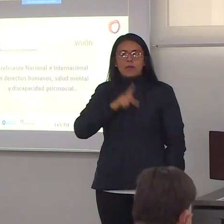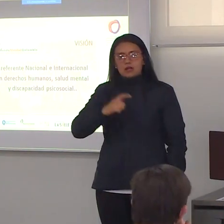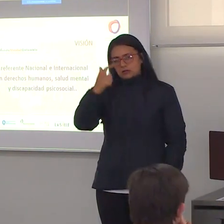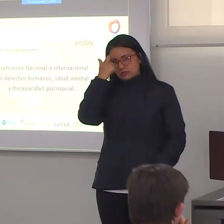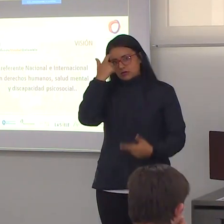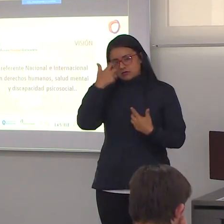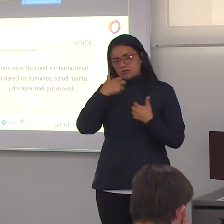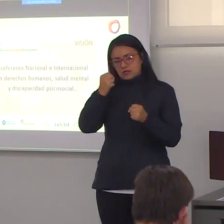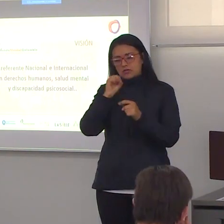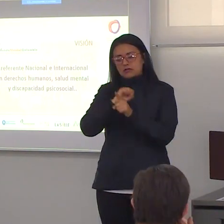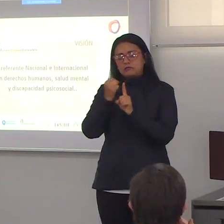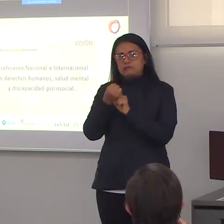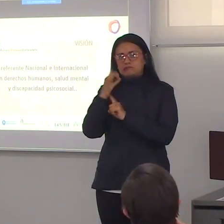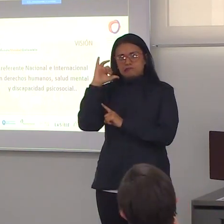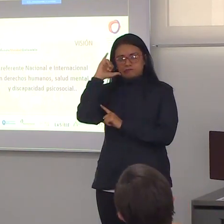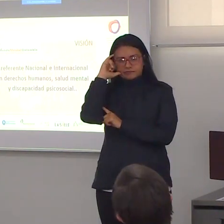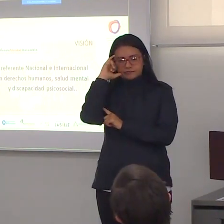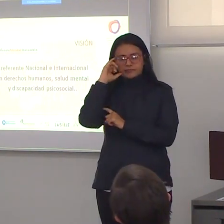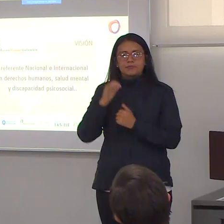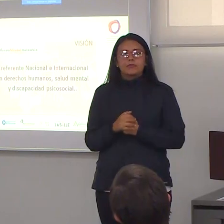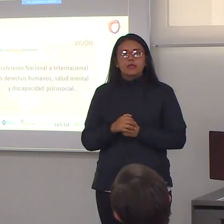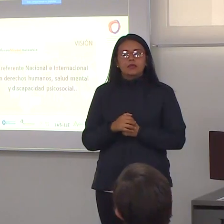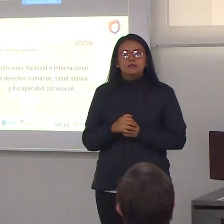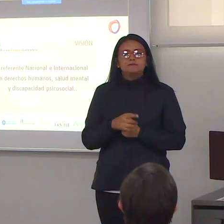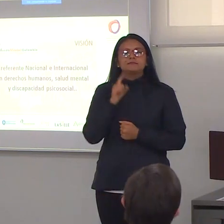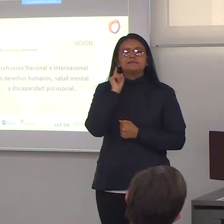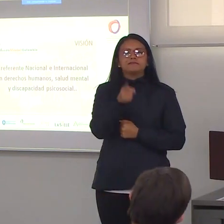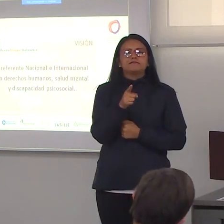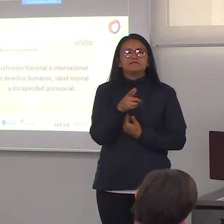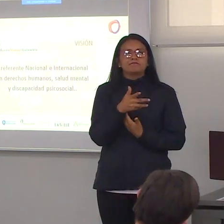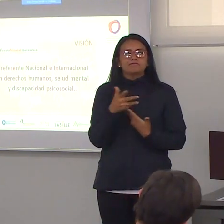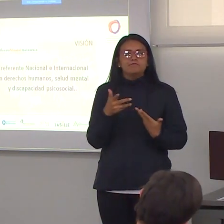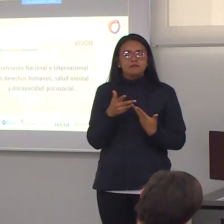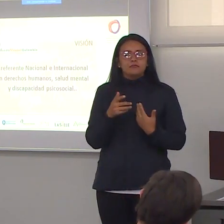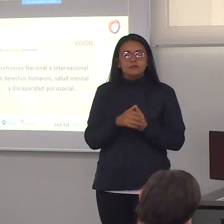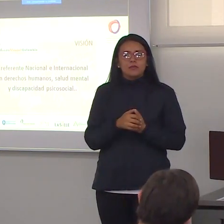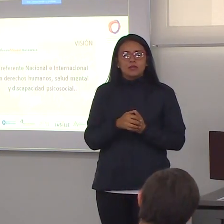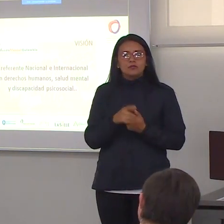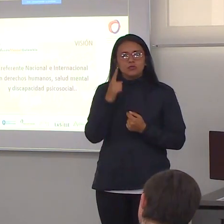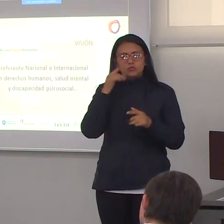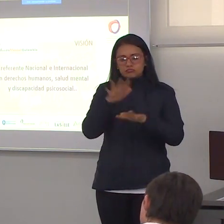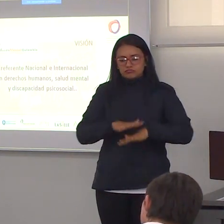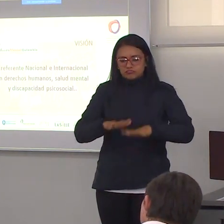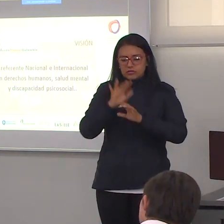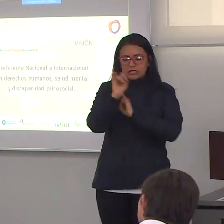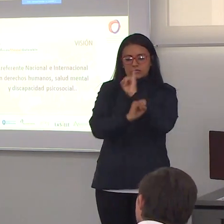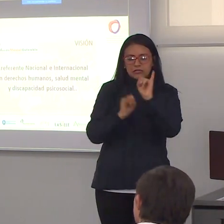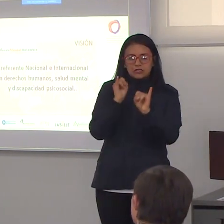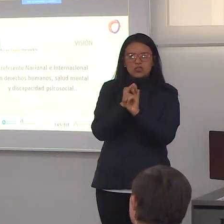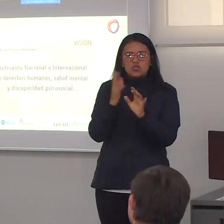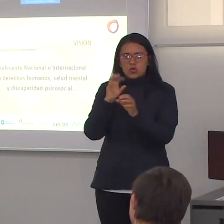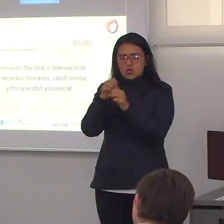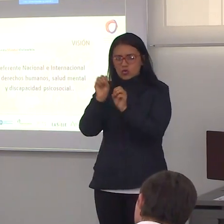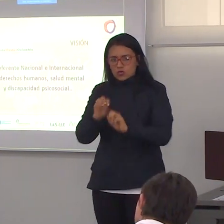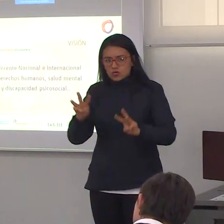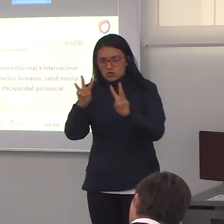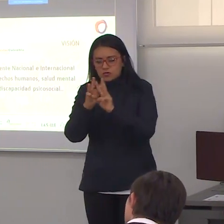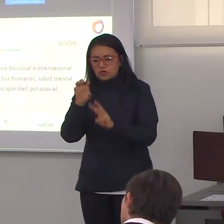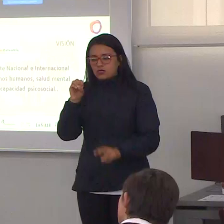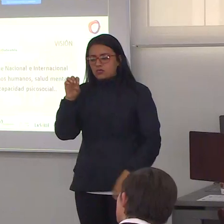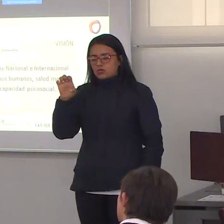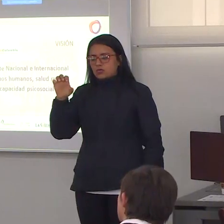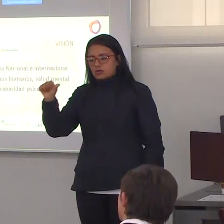y discapacidad psicosocial por esta razón hemos estado digamos en escenarios internacionales como Naciones Unidas la OEA